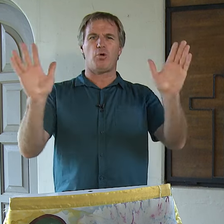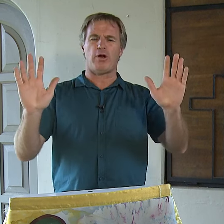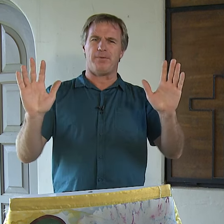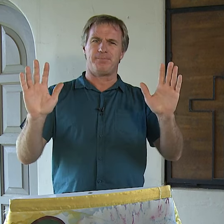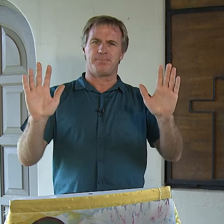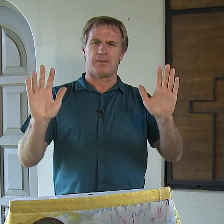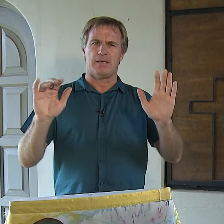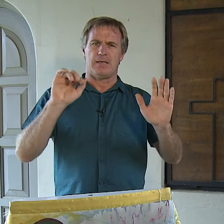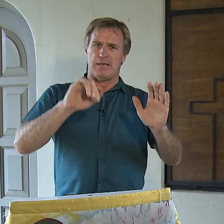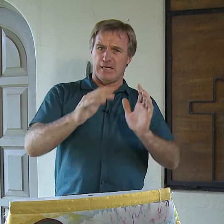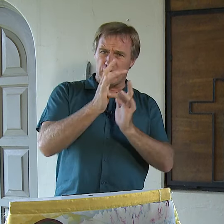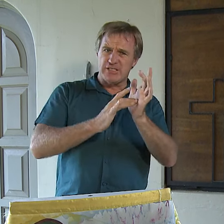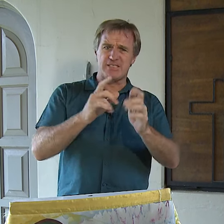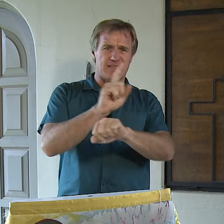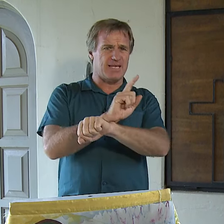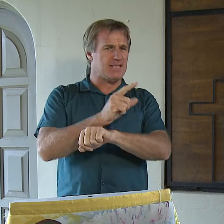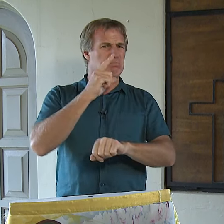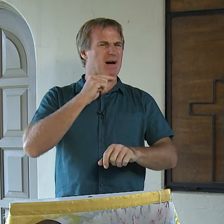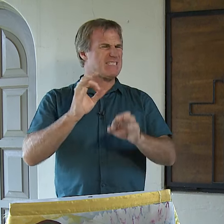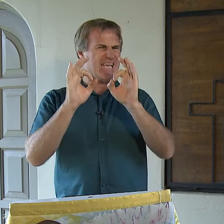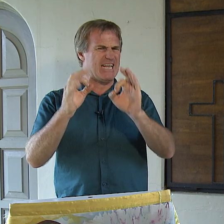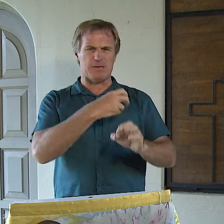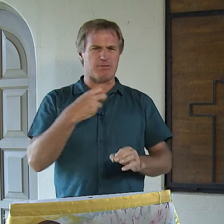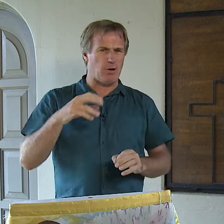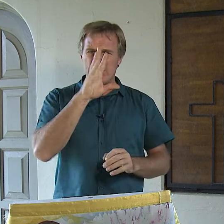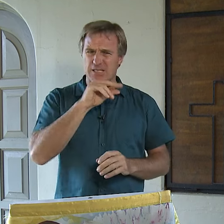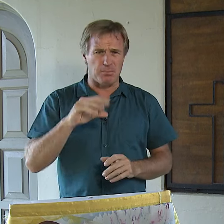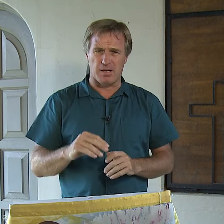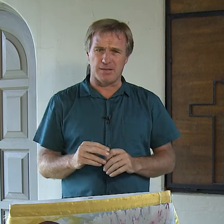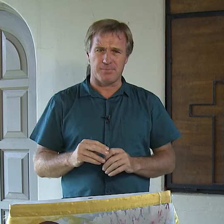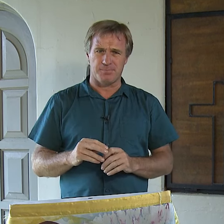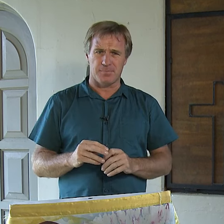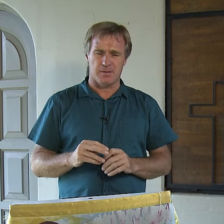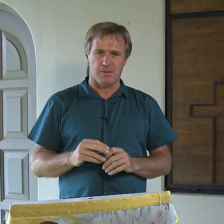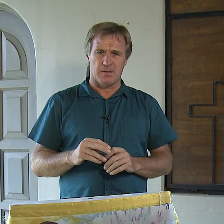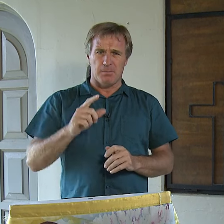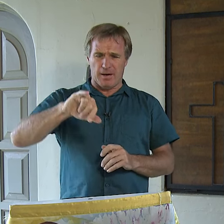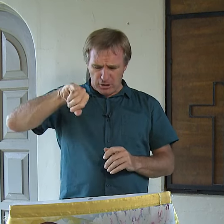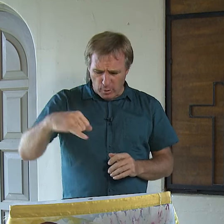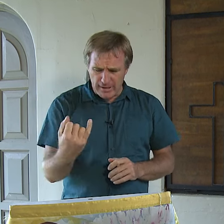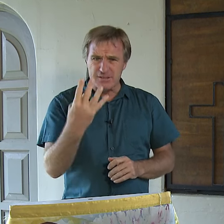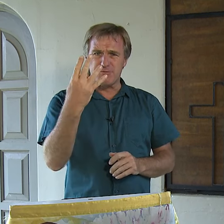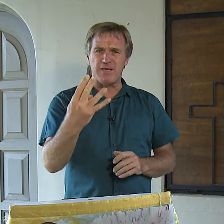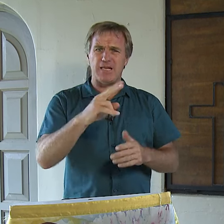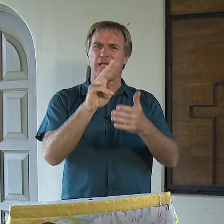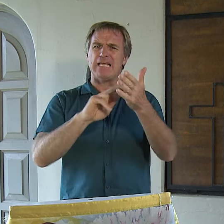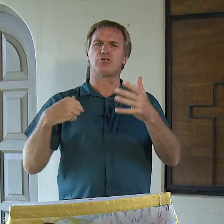Goeiemôre. In Jesus se tyd het mans nie eindelijk met vrouwens gepraat. Maar in Johannes 4 lees ons